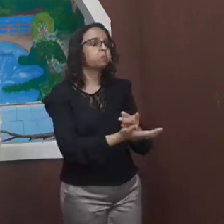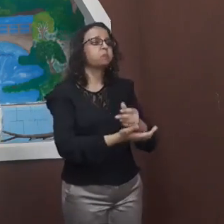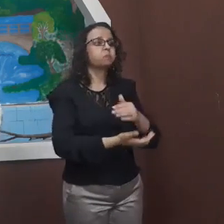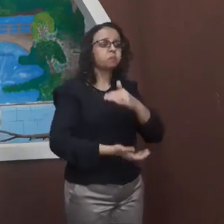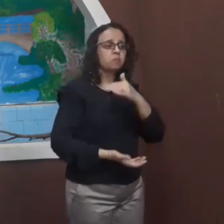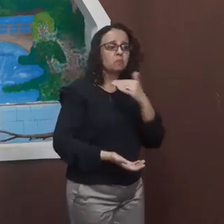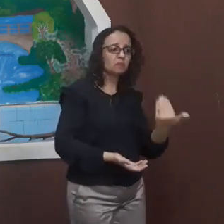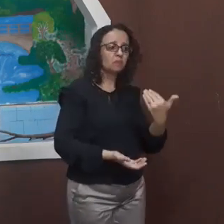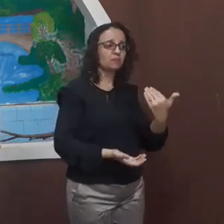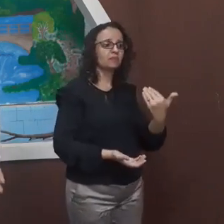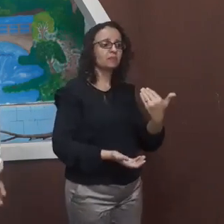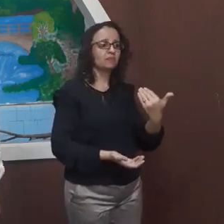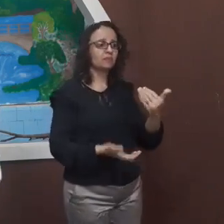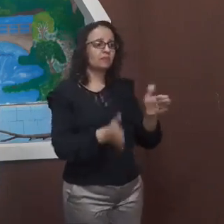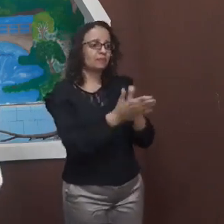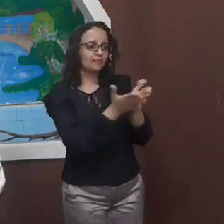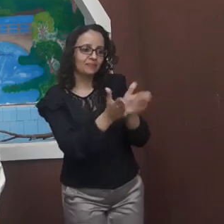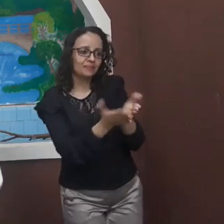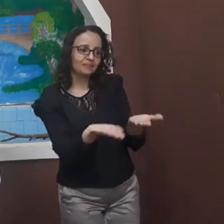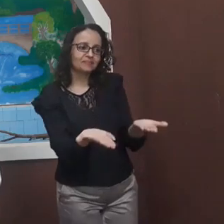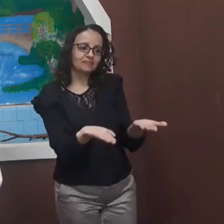morrer?